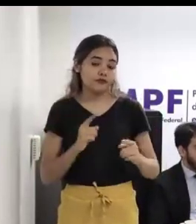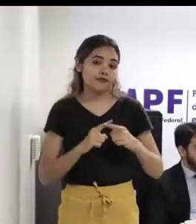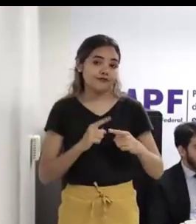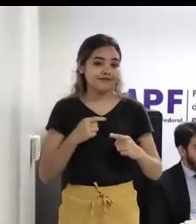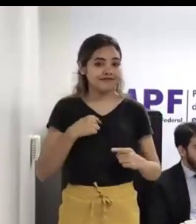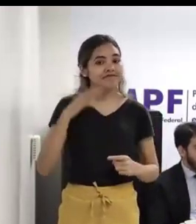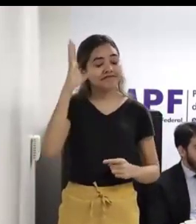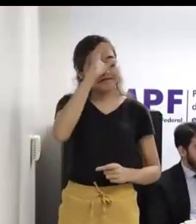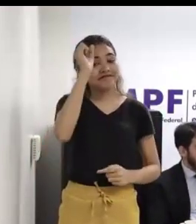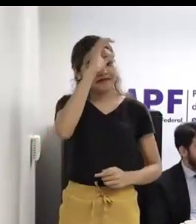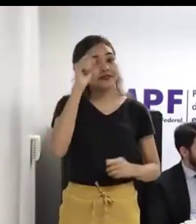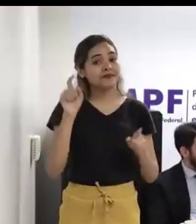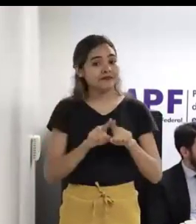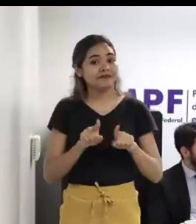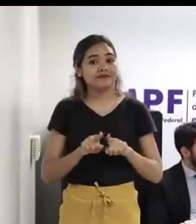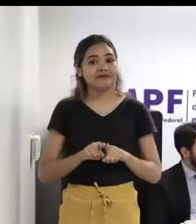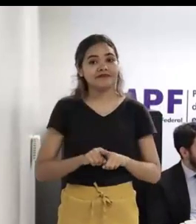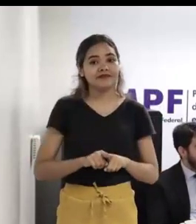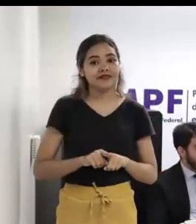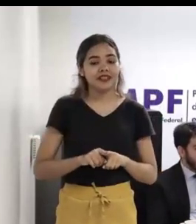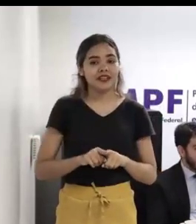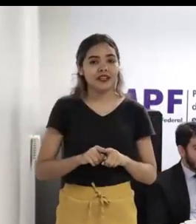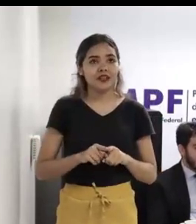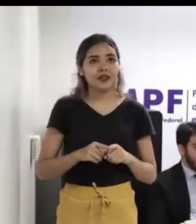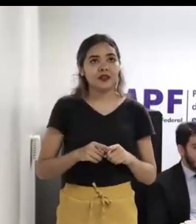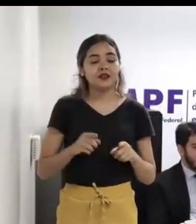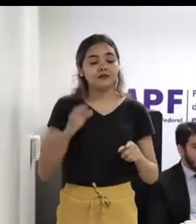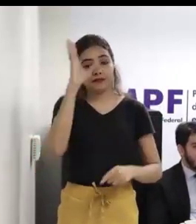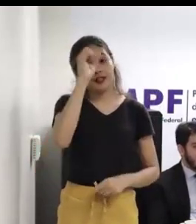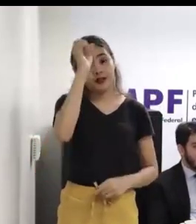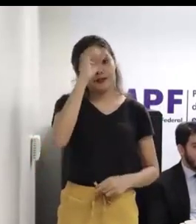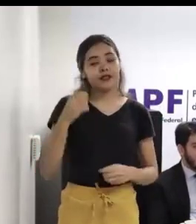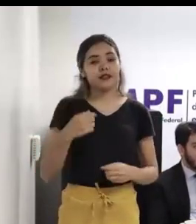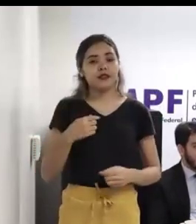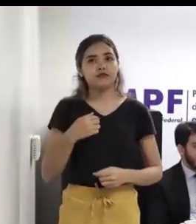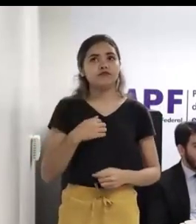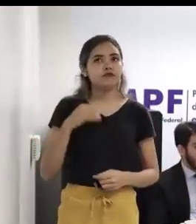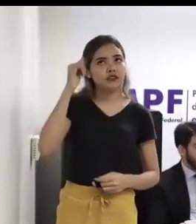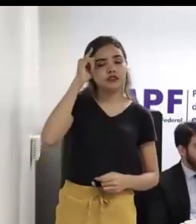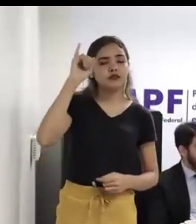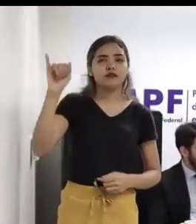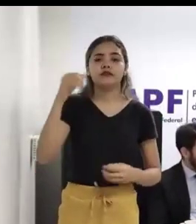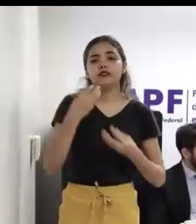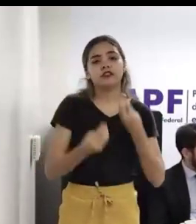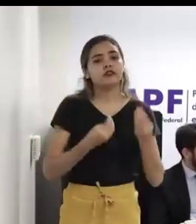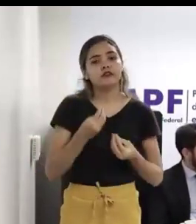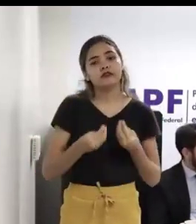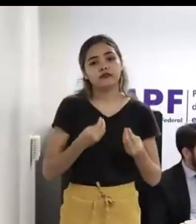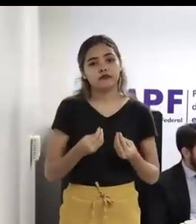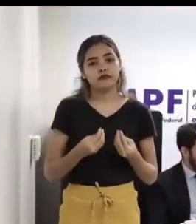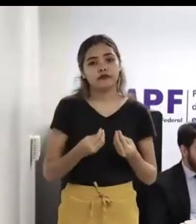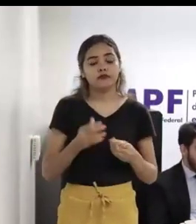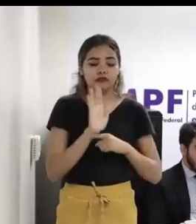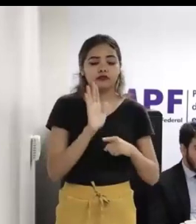parar um momento para aprender sobre como a gente prevenir como a gente combater né nós que que